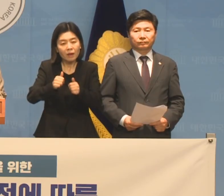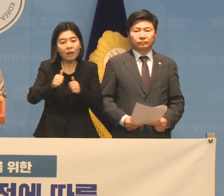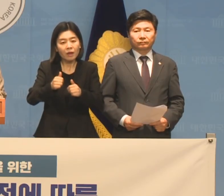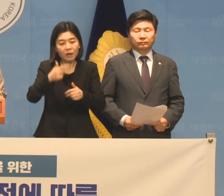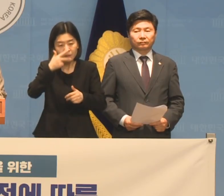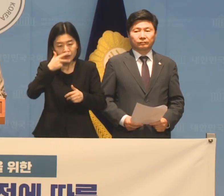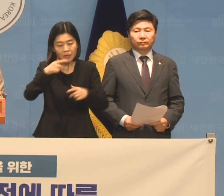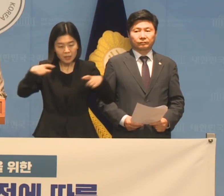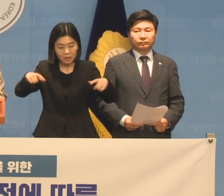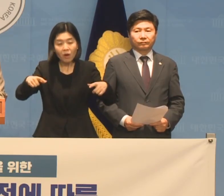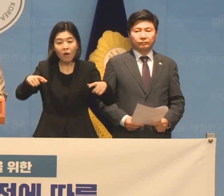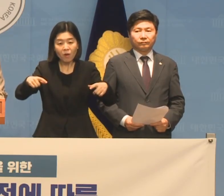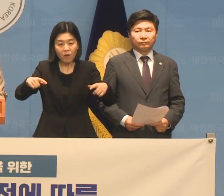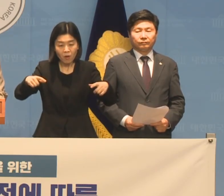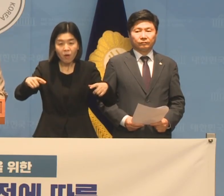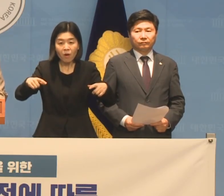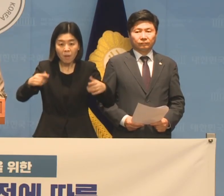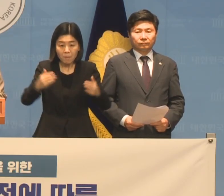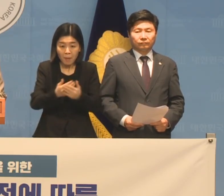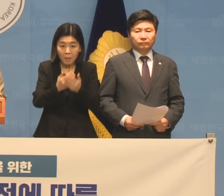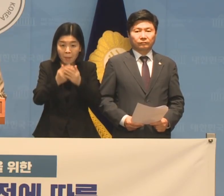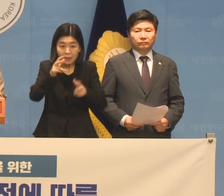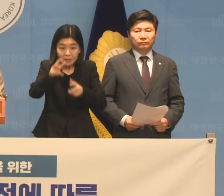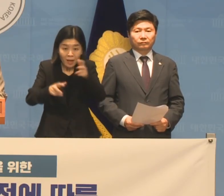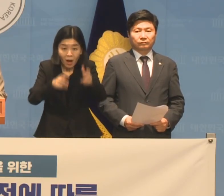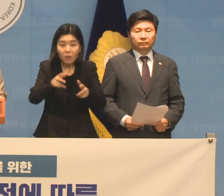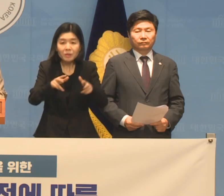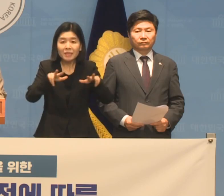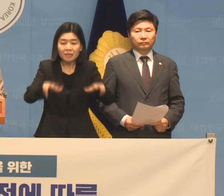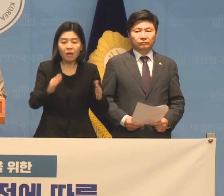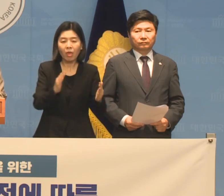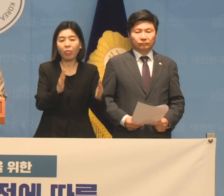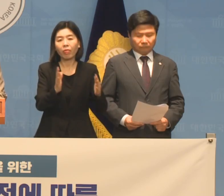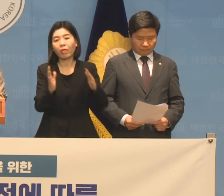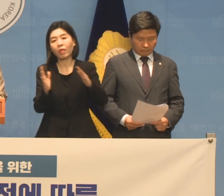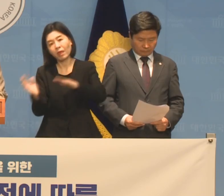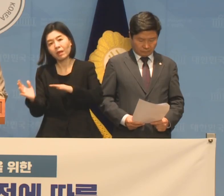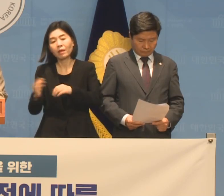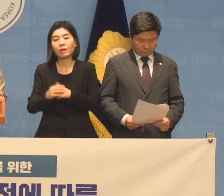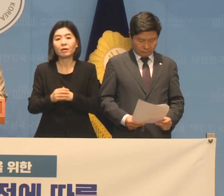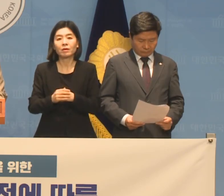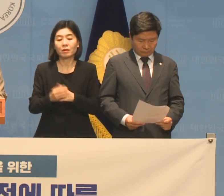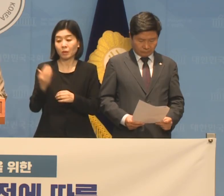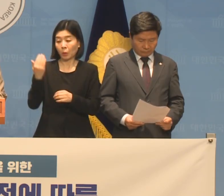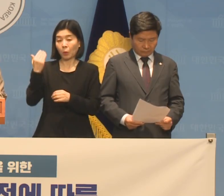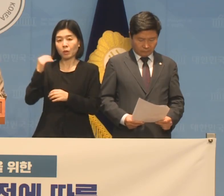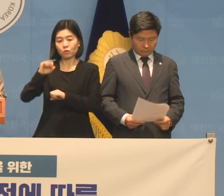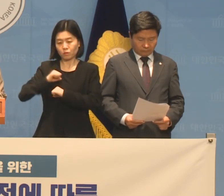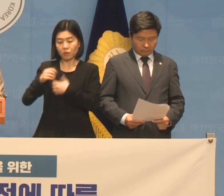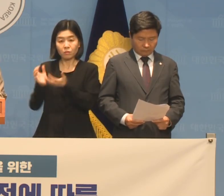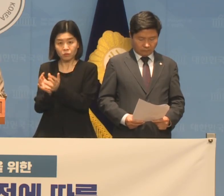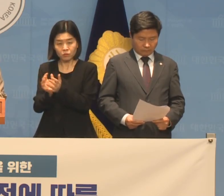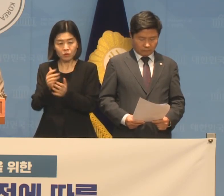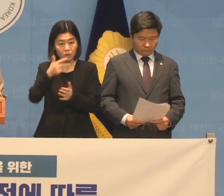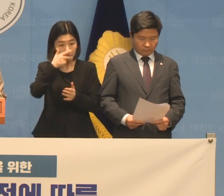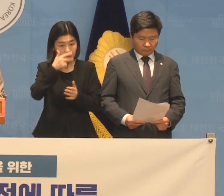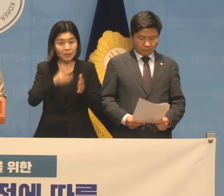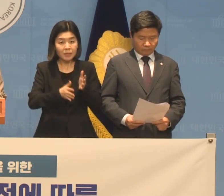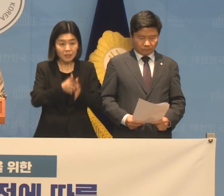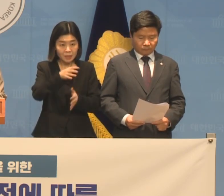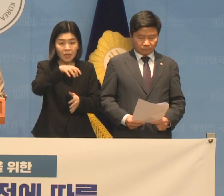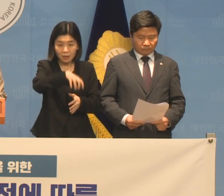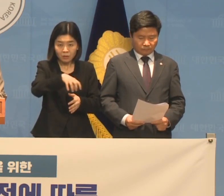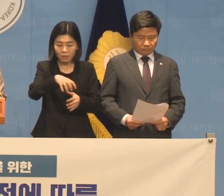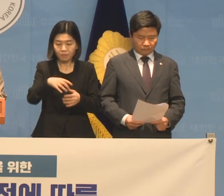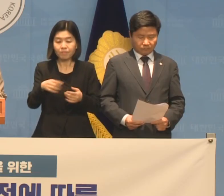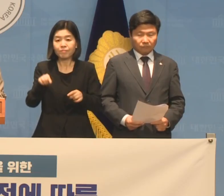사업들도 다수가 지연되고 있습니다. 이에 최근 국방부와 평택시